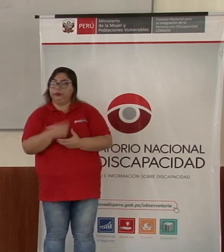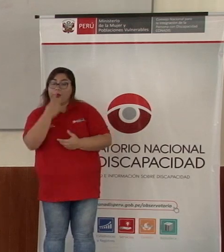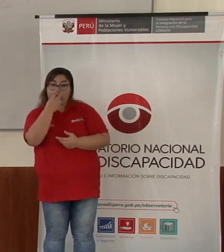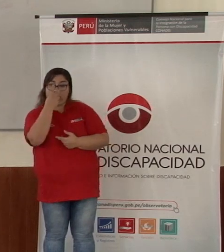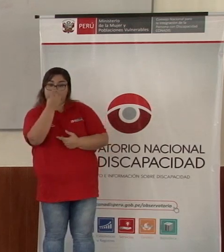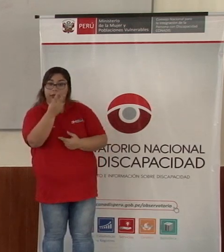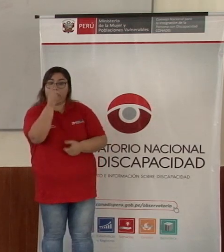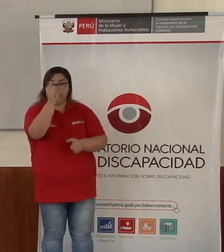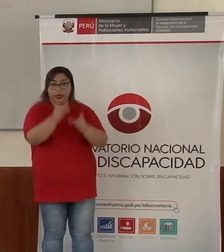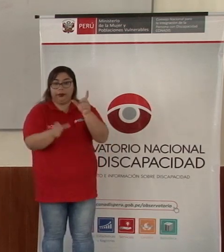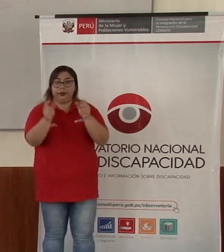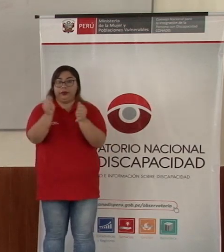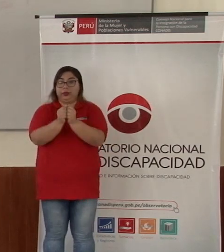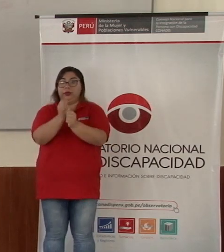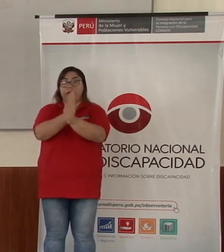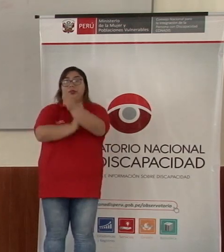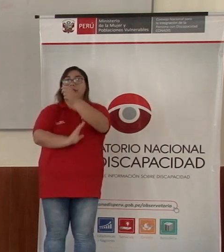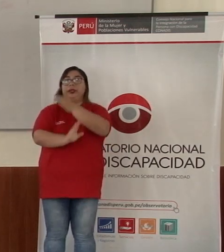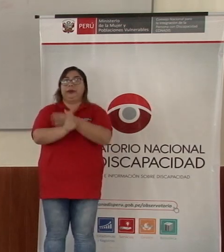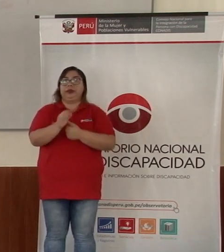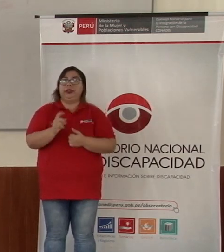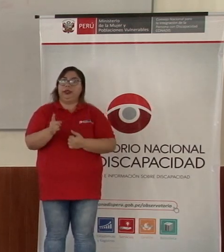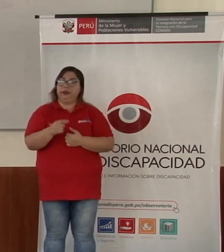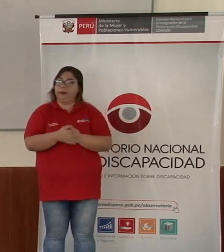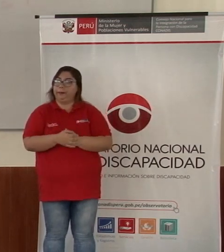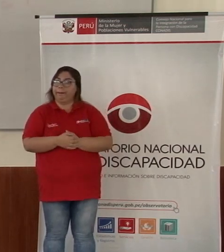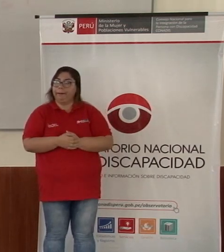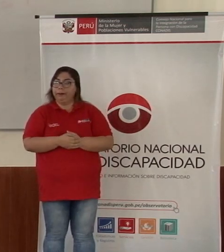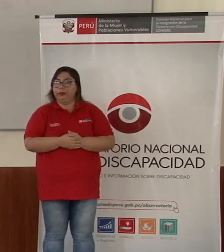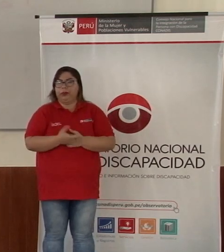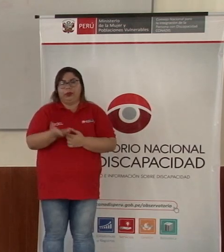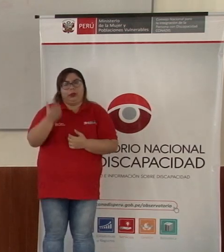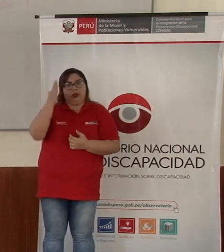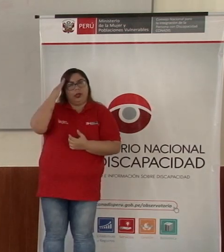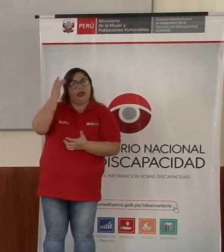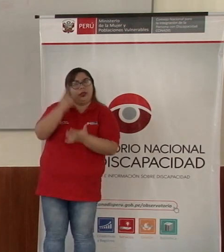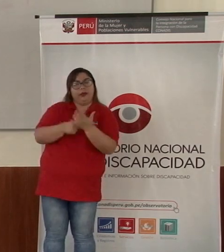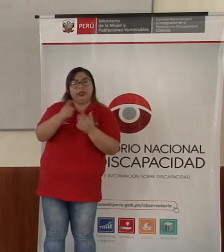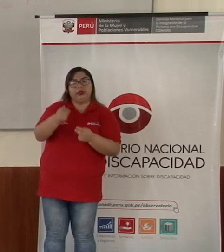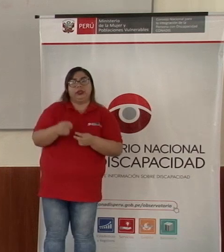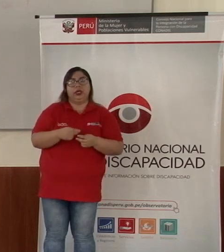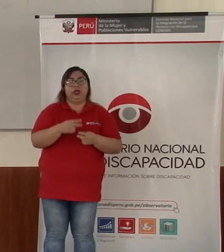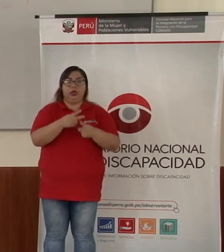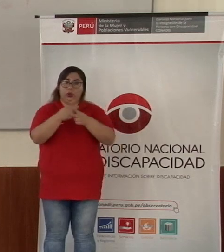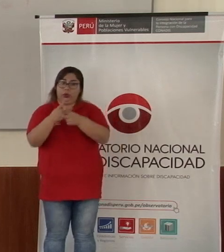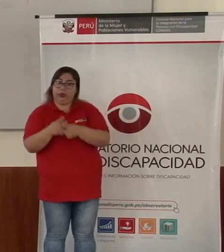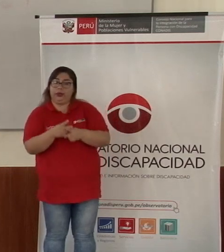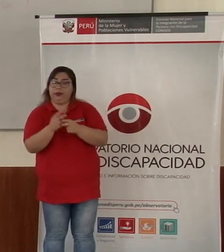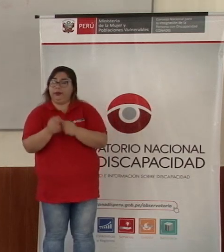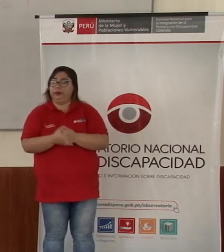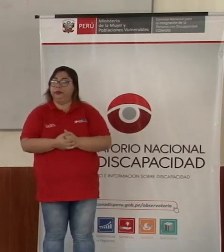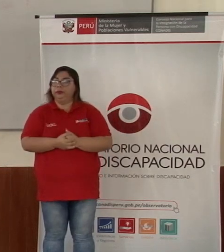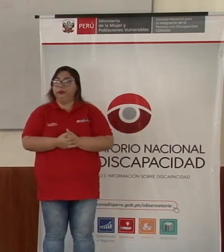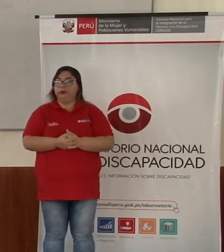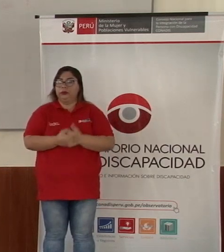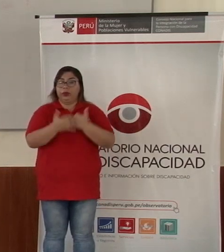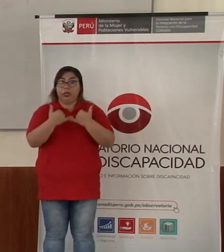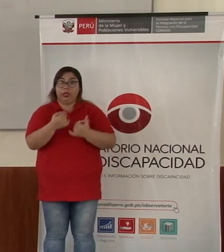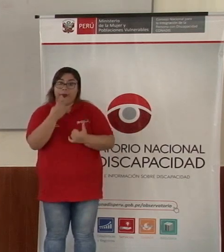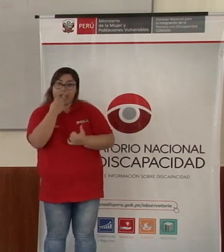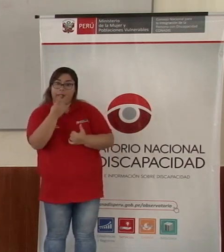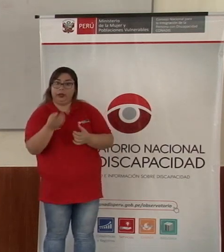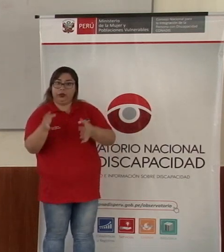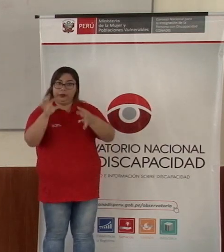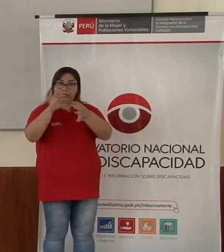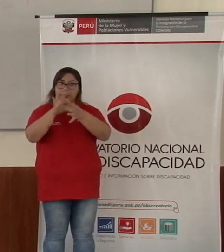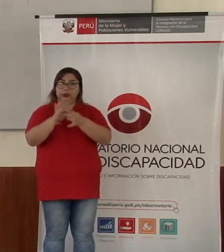a la persona con discapacidad a alguien que debía ser curada. Y miren cómo se